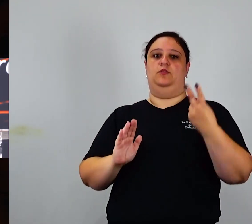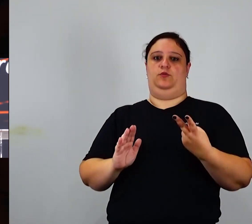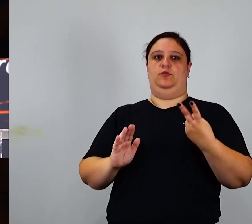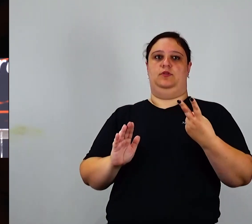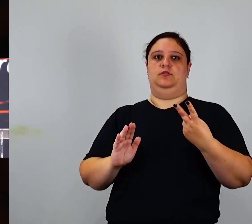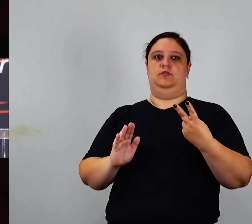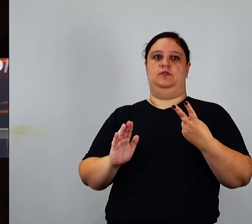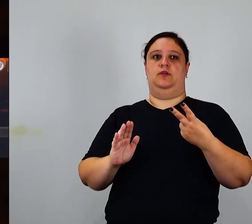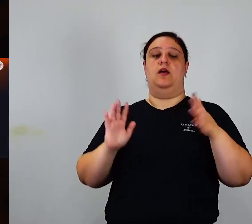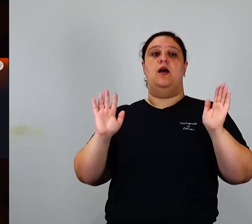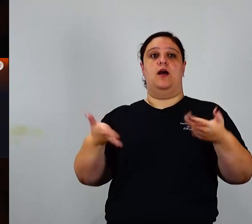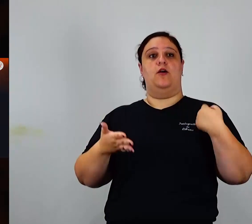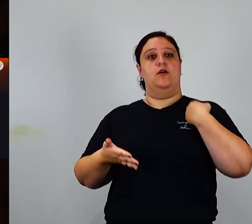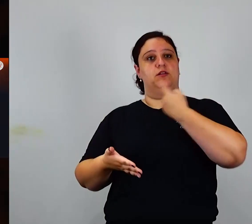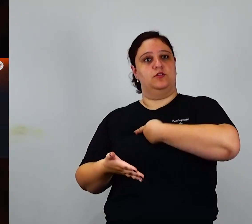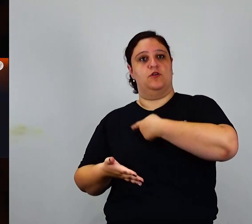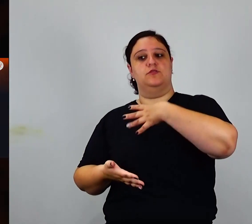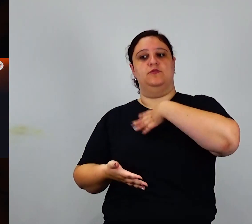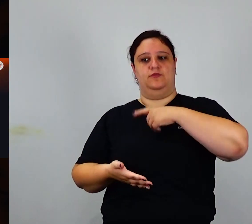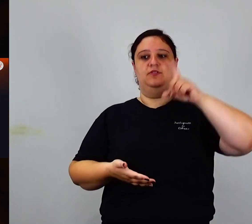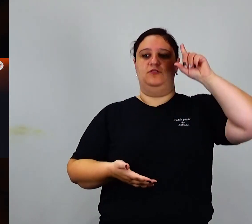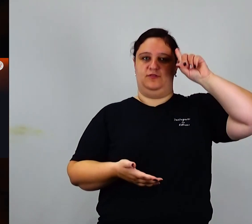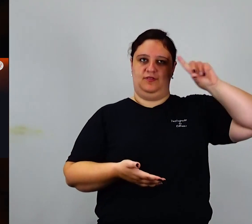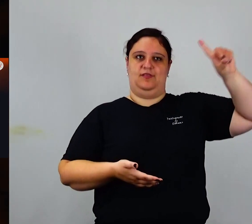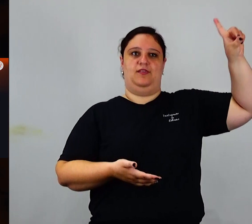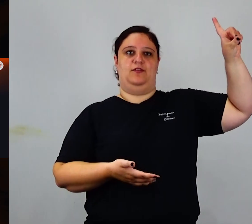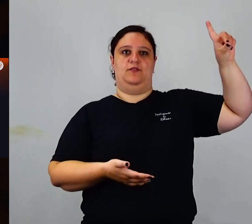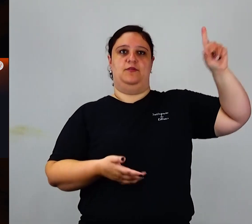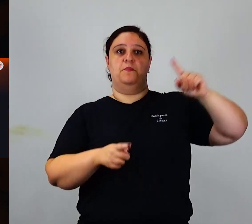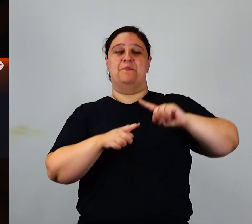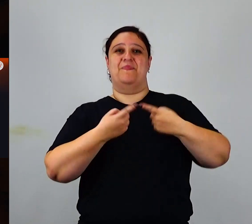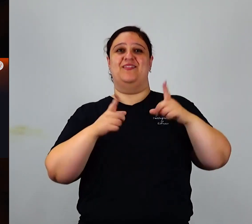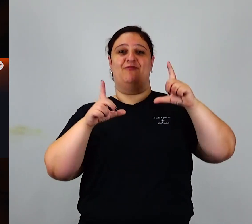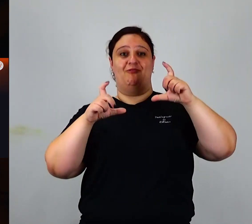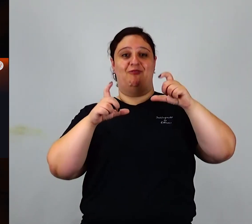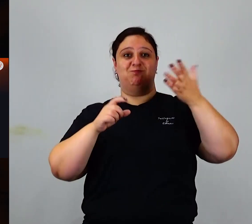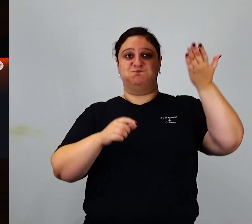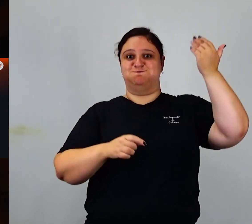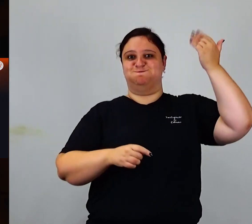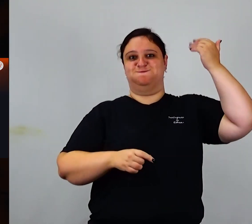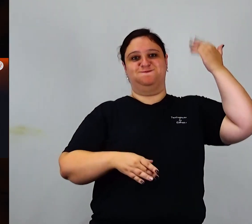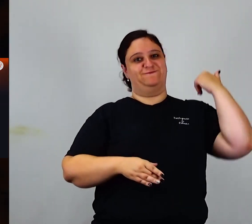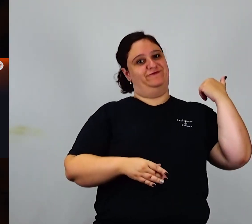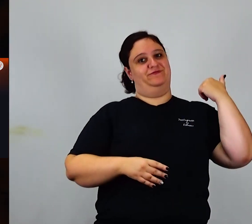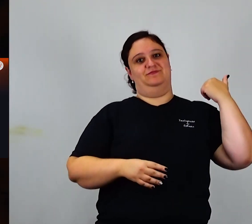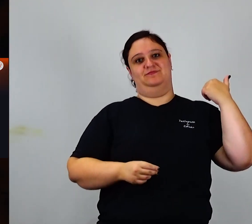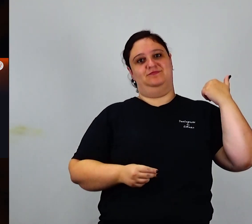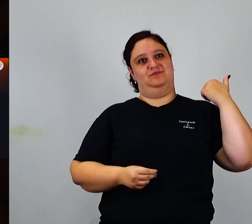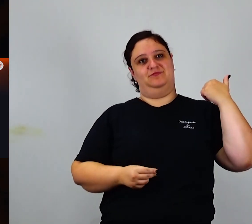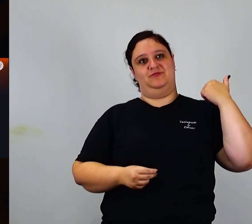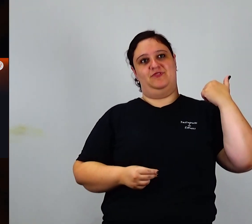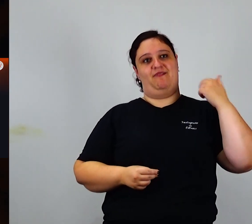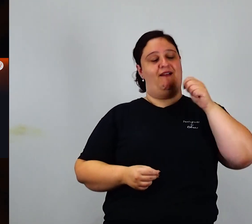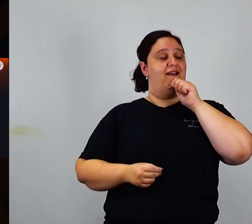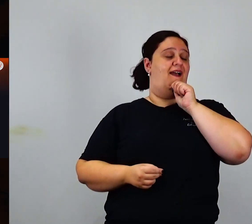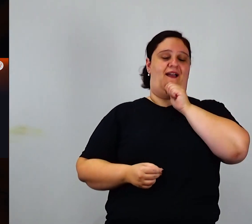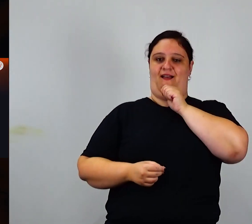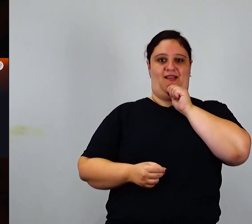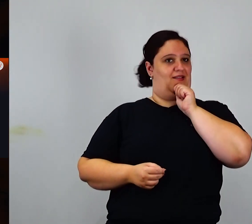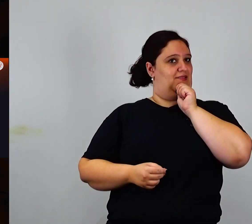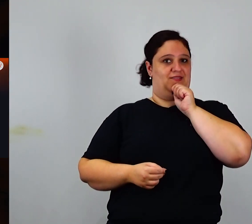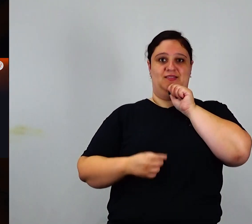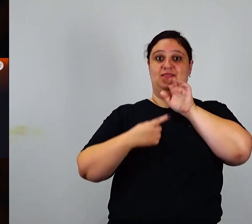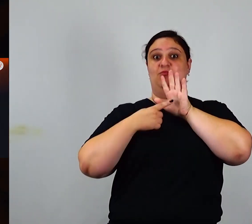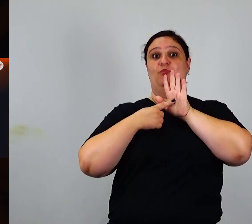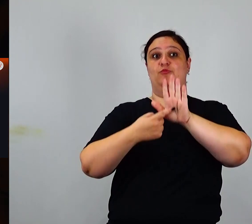filhos de Deus, mas a foto é antiga. ainda não se manifestou